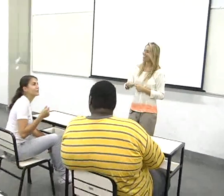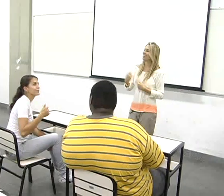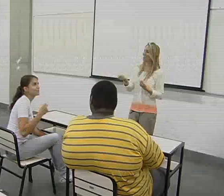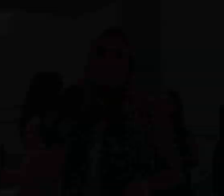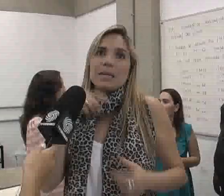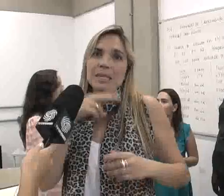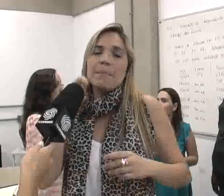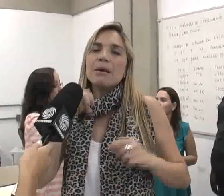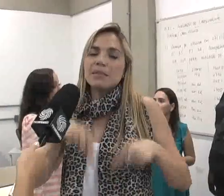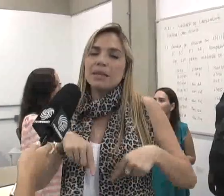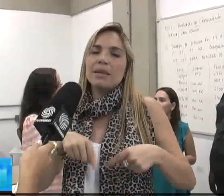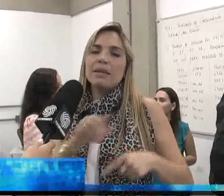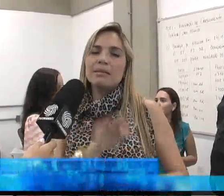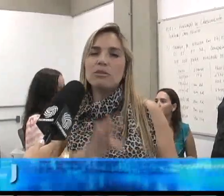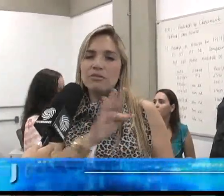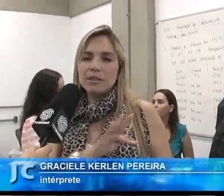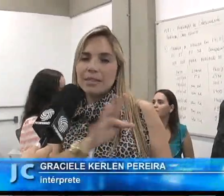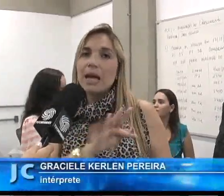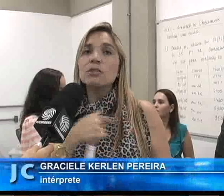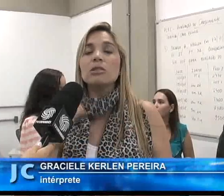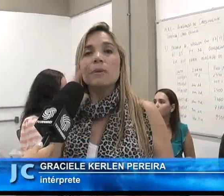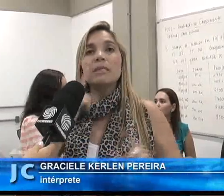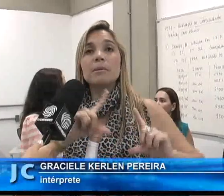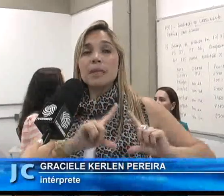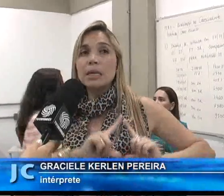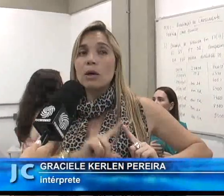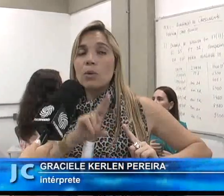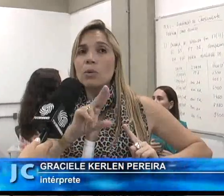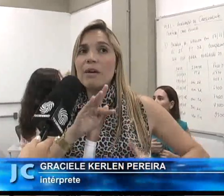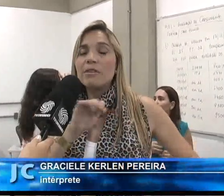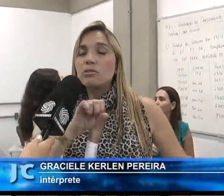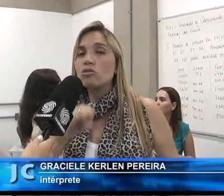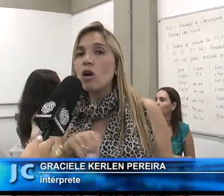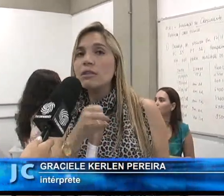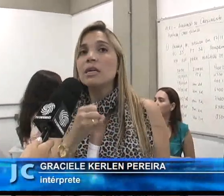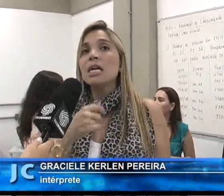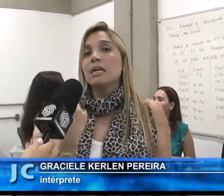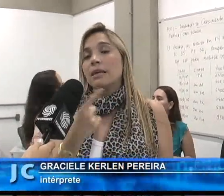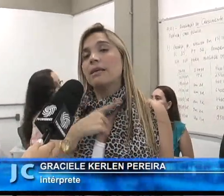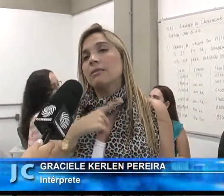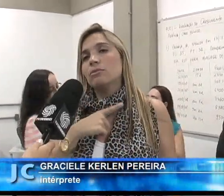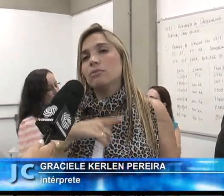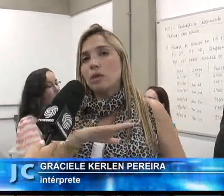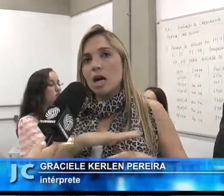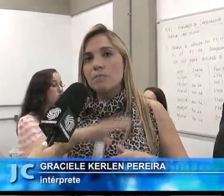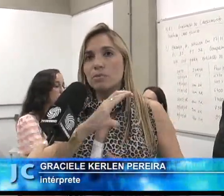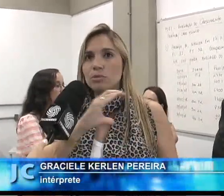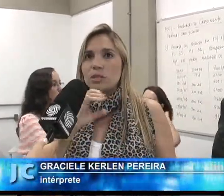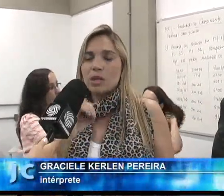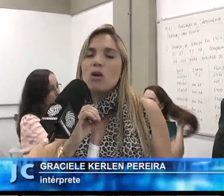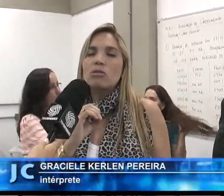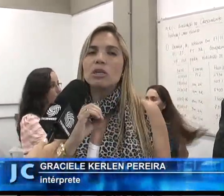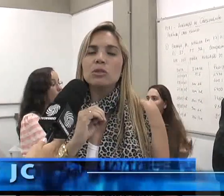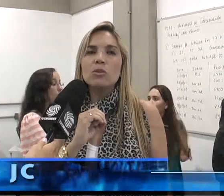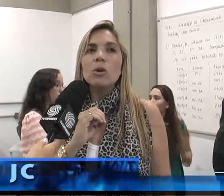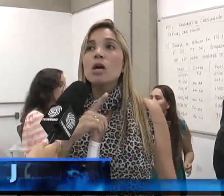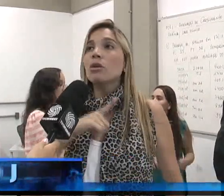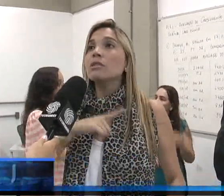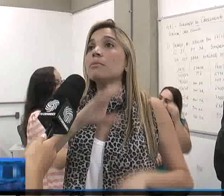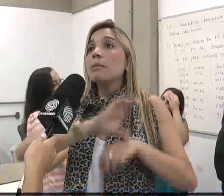surdos. Percebemos aqui na universidade, nós percebemos que aqui na UFSJ, aqui no campus do CCO, Dona Lindu, nós temos a